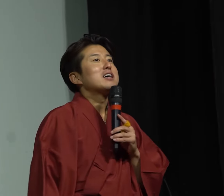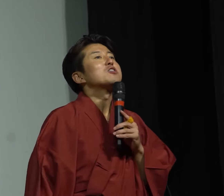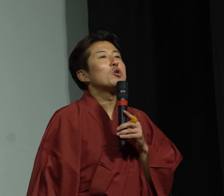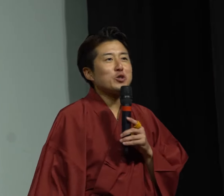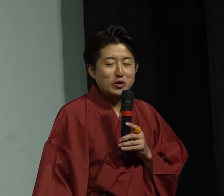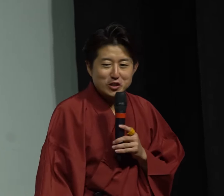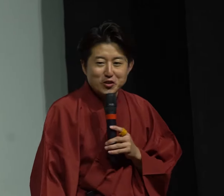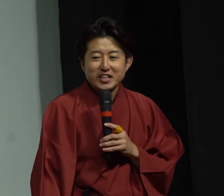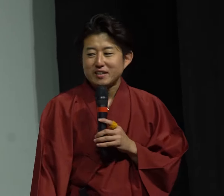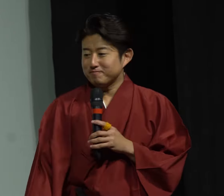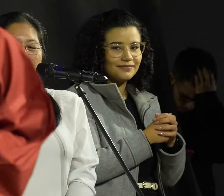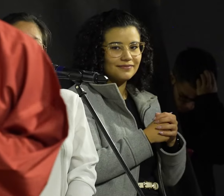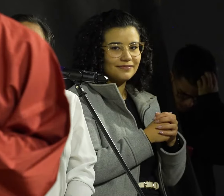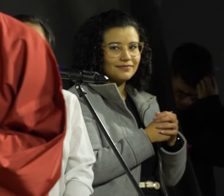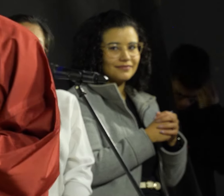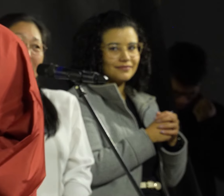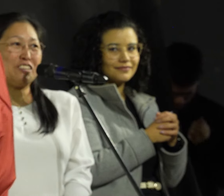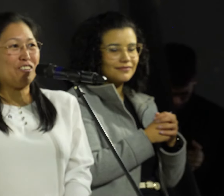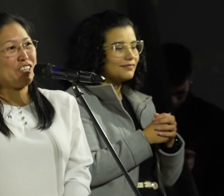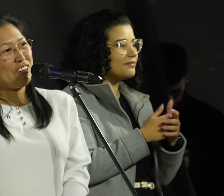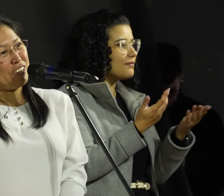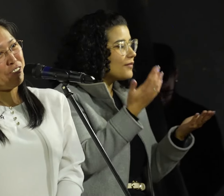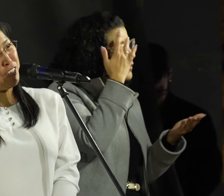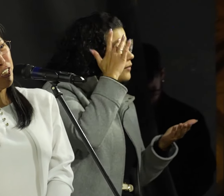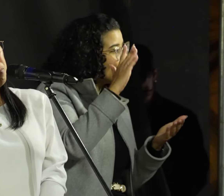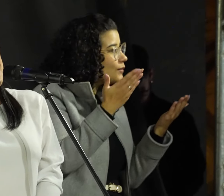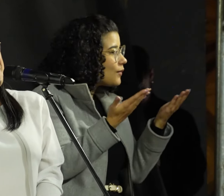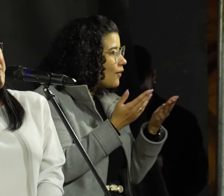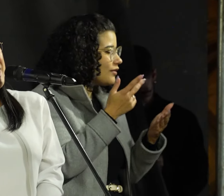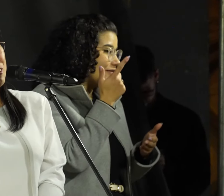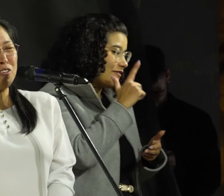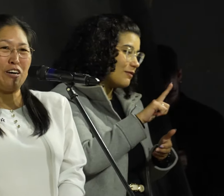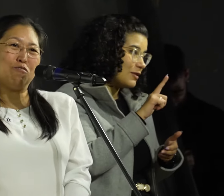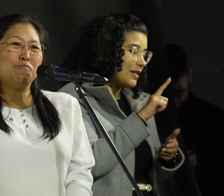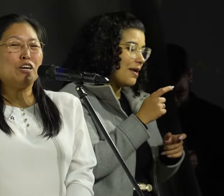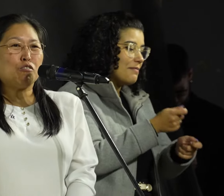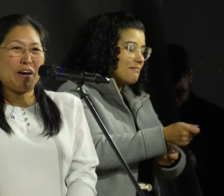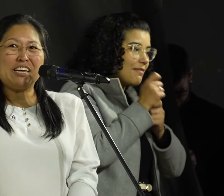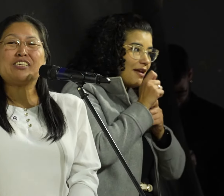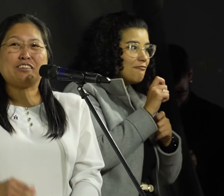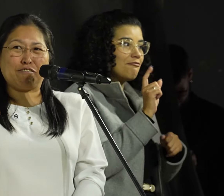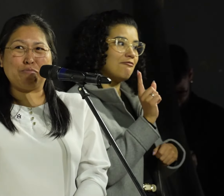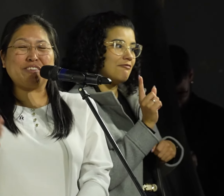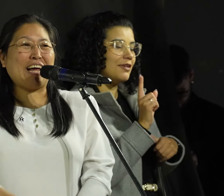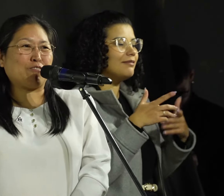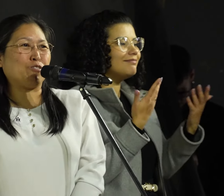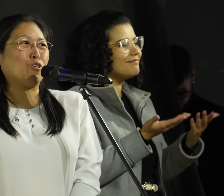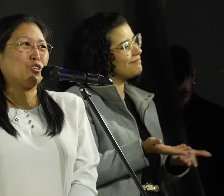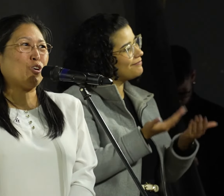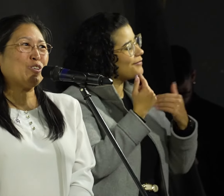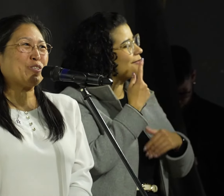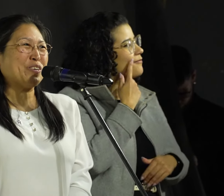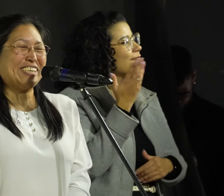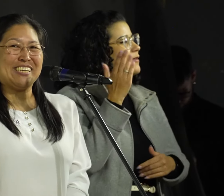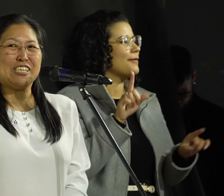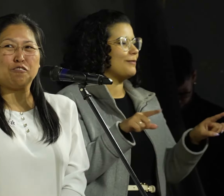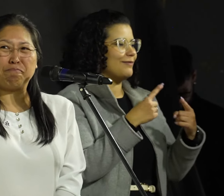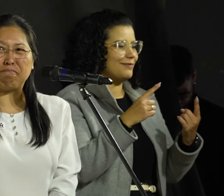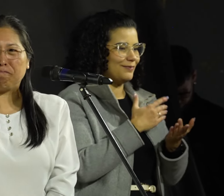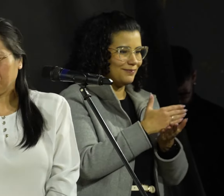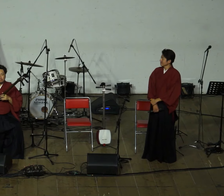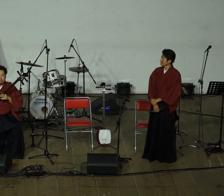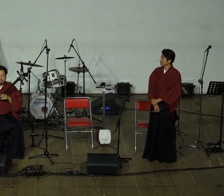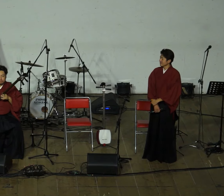ka, dojo sukui. Não sei se hoje ele vai conseguir pescar ou não, mas vamos lá com dojo sukui.